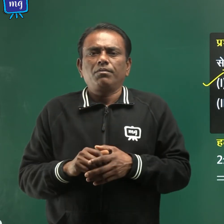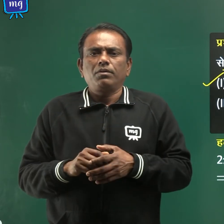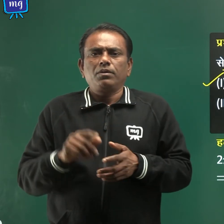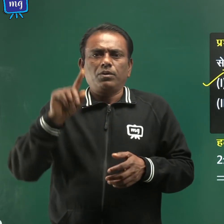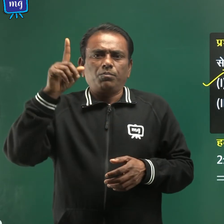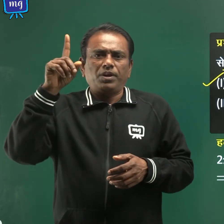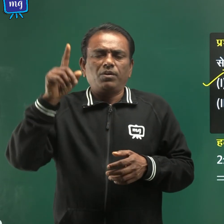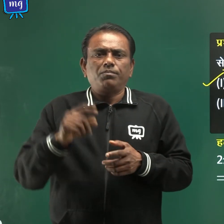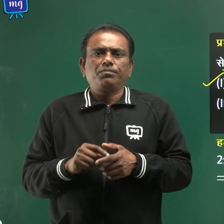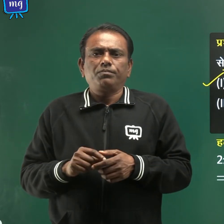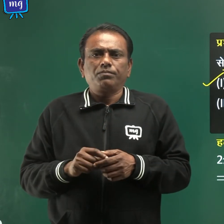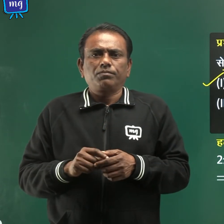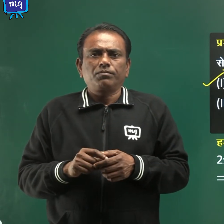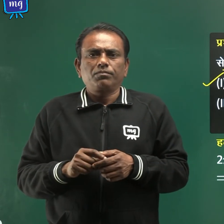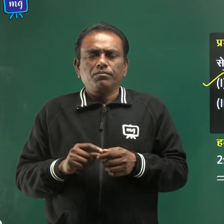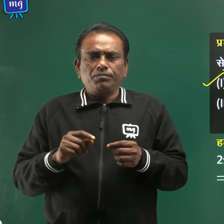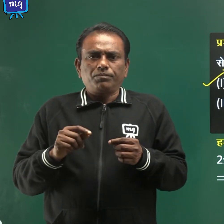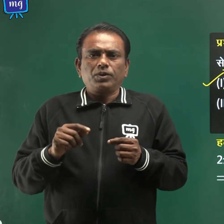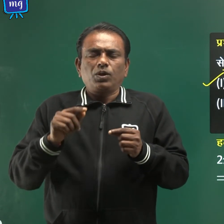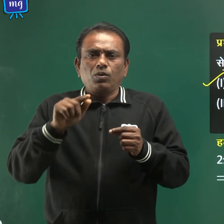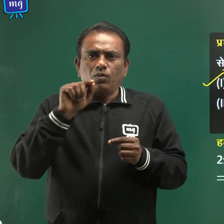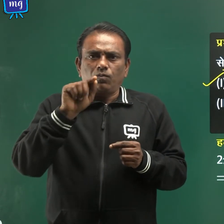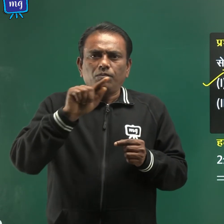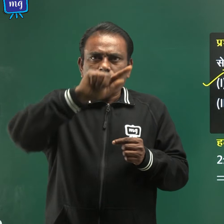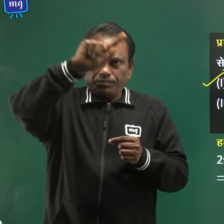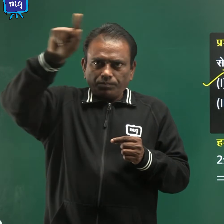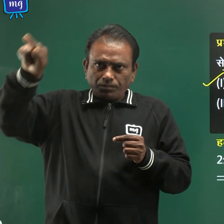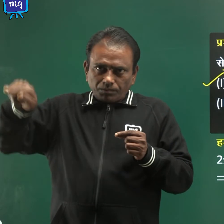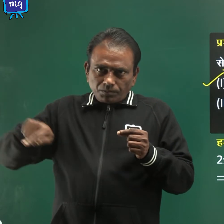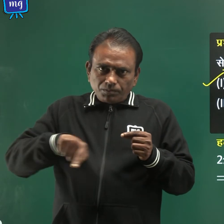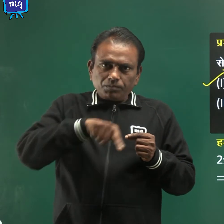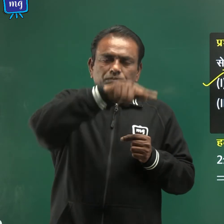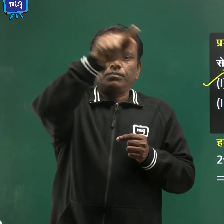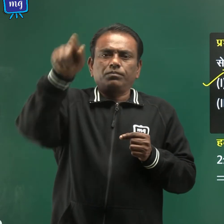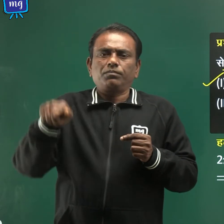का पहला इस व्रत की परिधि ज्ञात की नींद आ